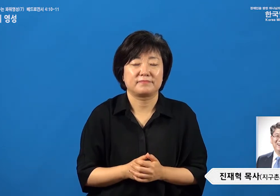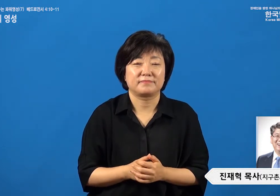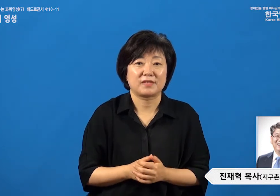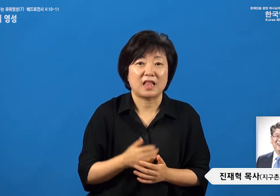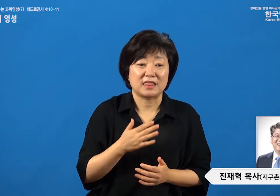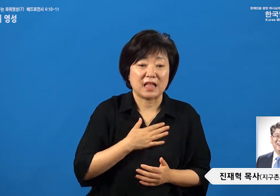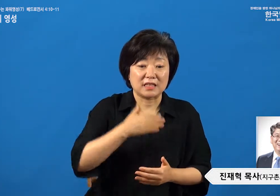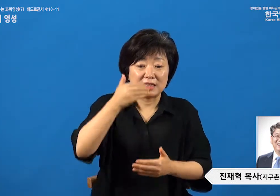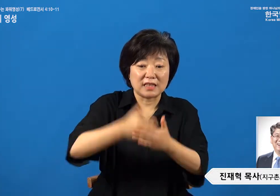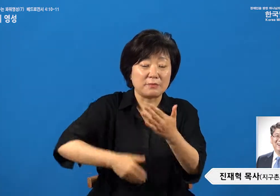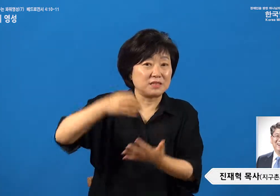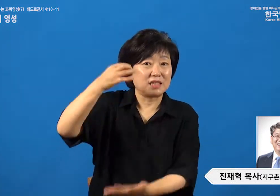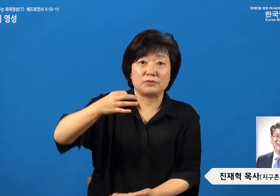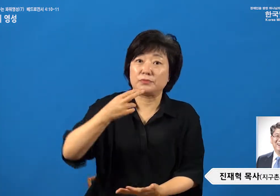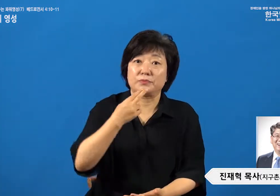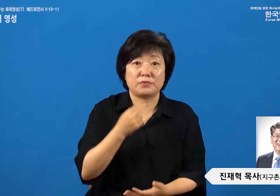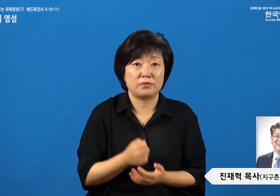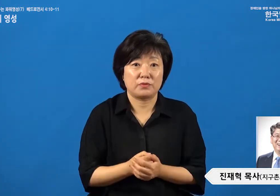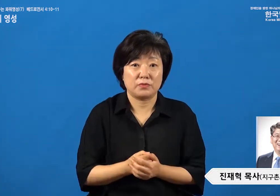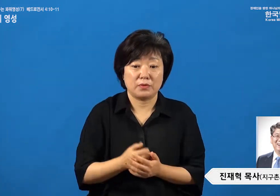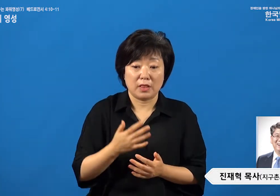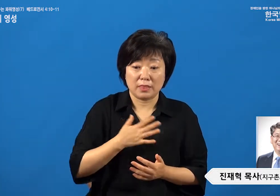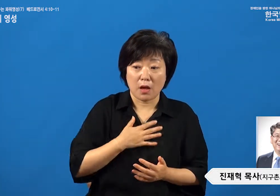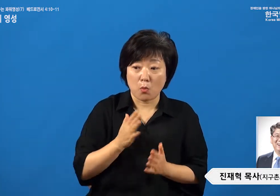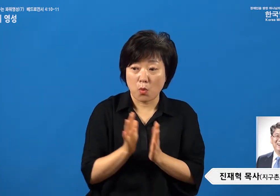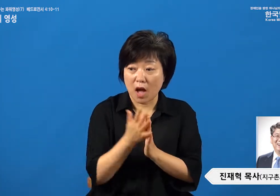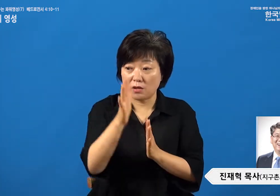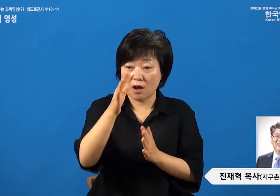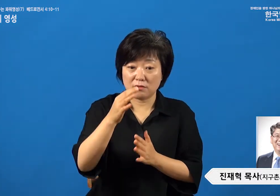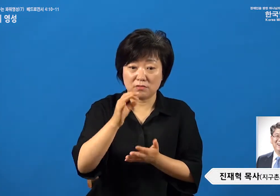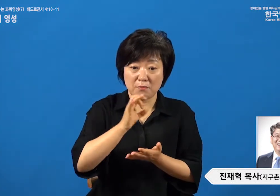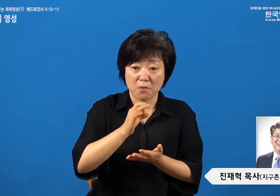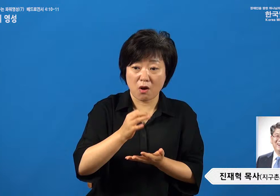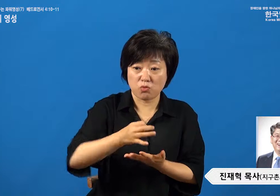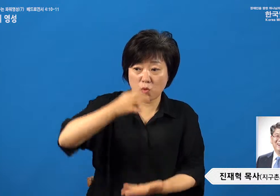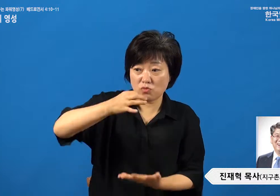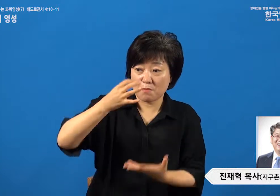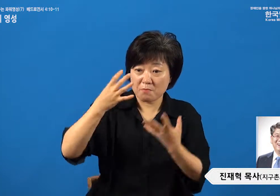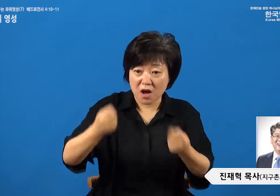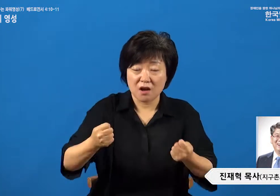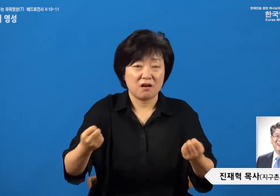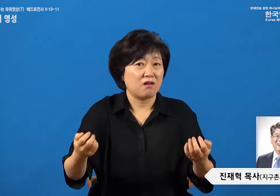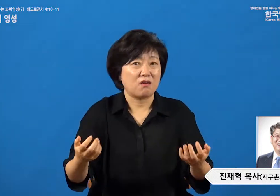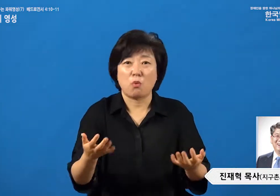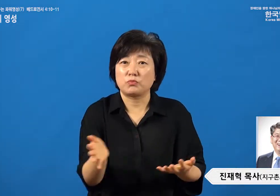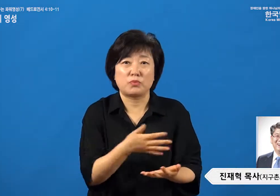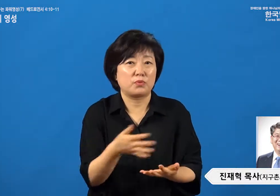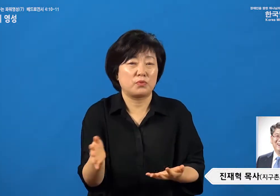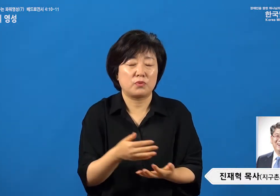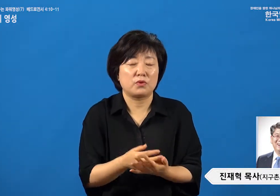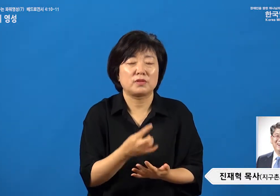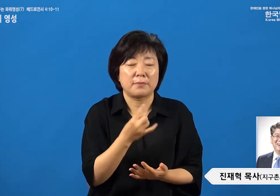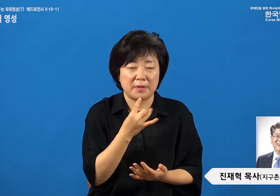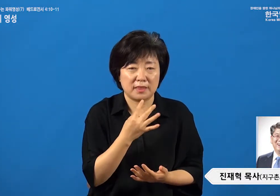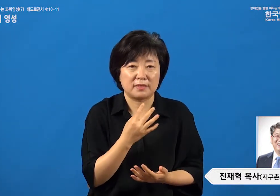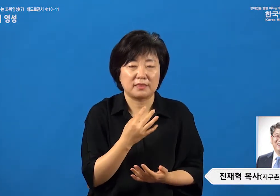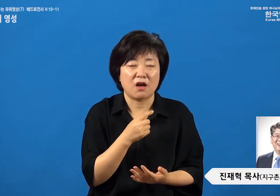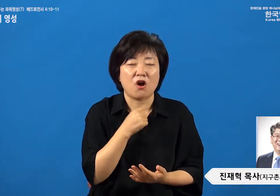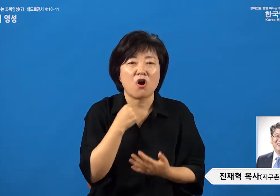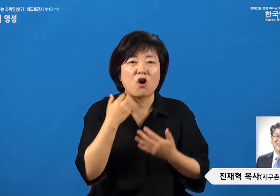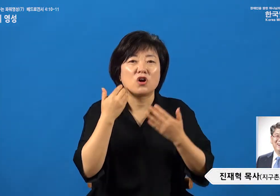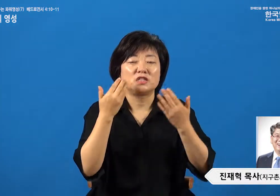맺습니다. 저는 남기고 갈 재물도 없습니다. 제 인생에는 화려하고 사치스러운 것들을 남기고 갈 것도 없습니다.